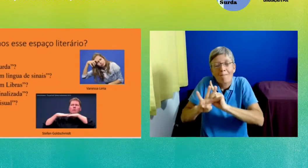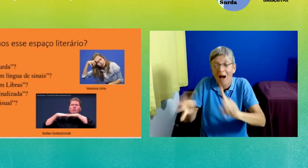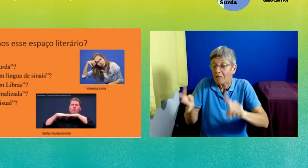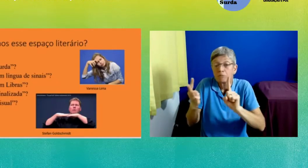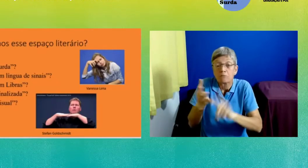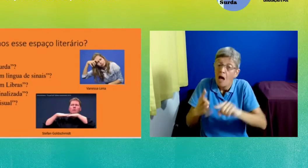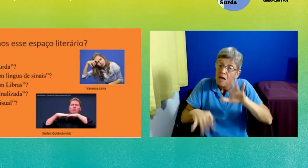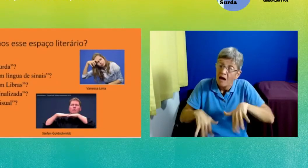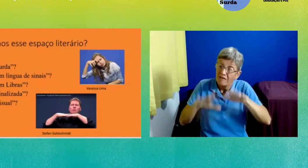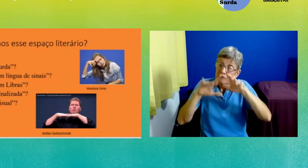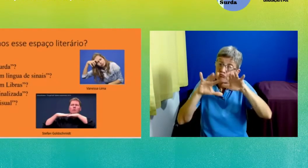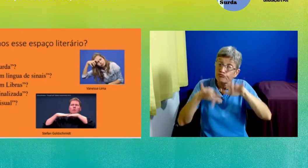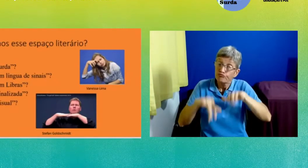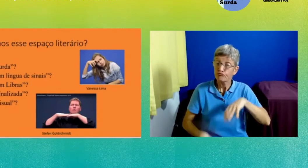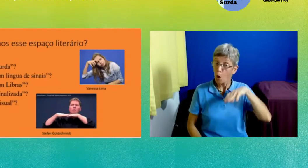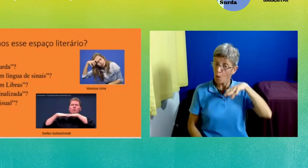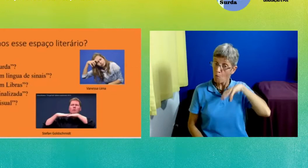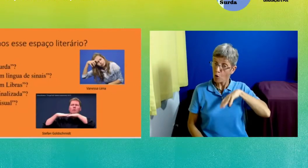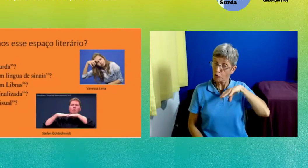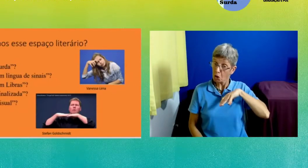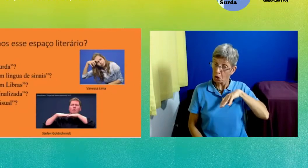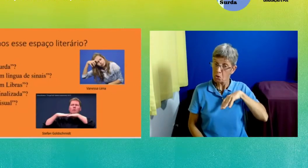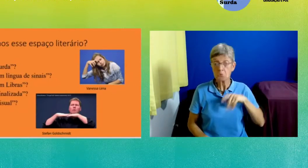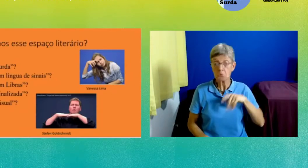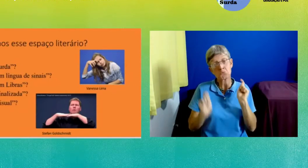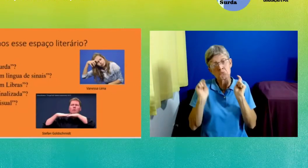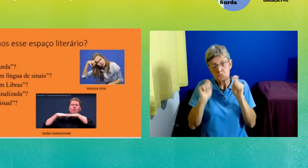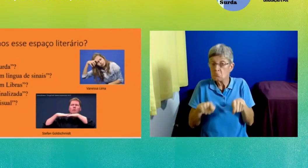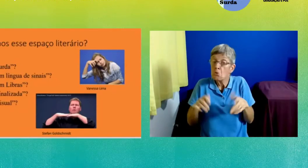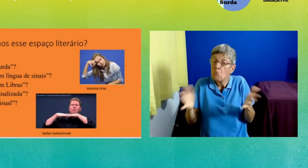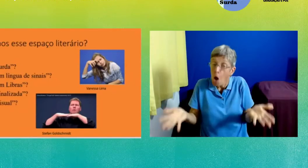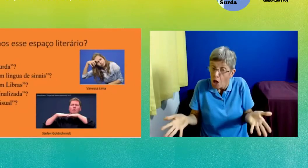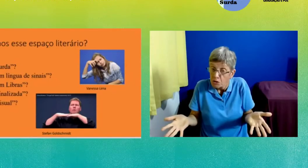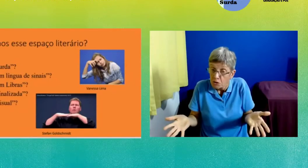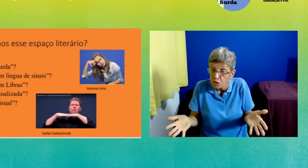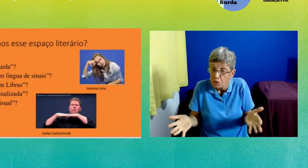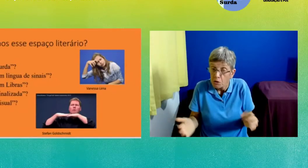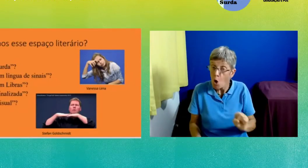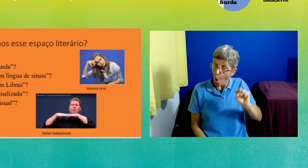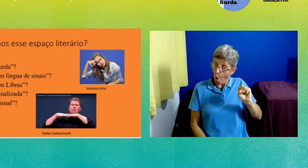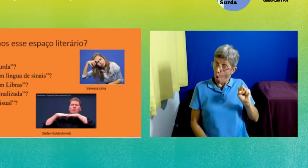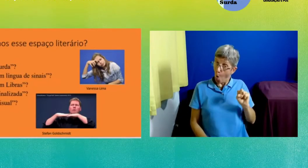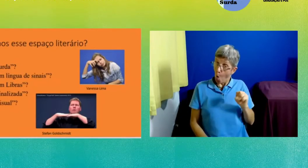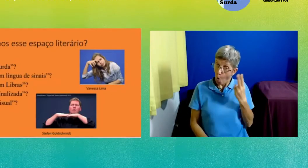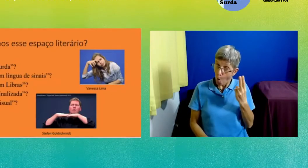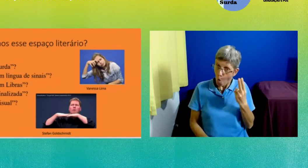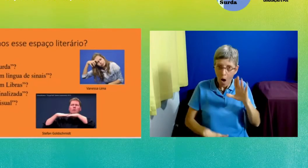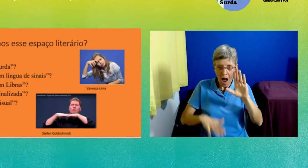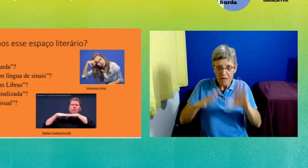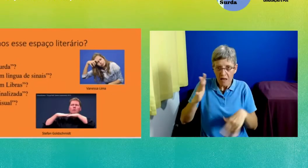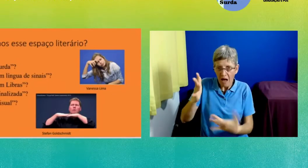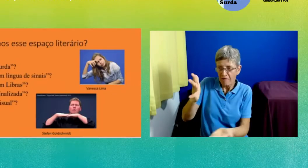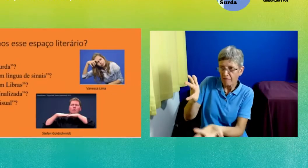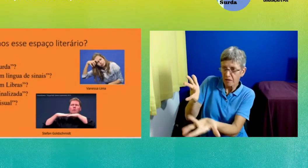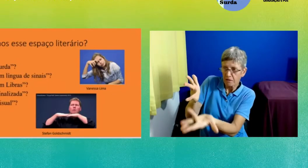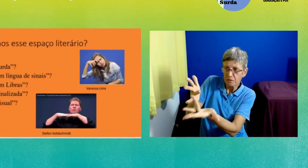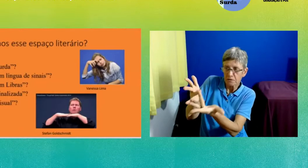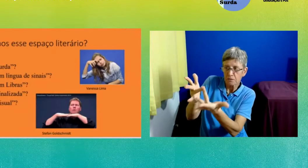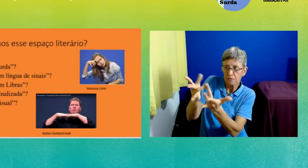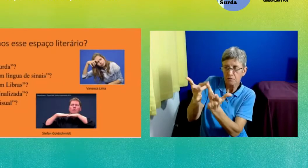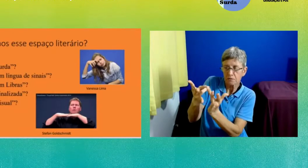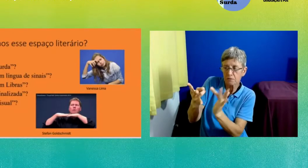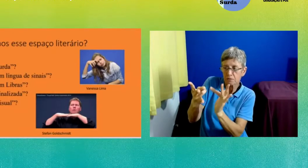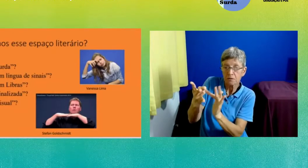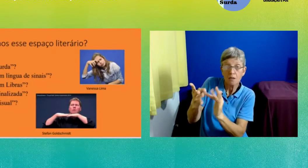público específico, às vezes ele vai usar mais um ponto e menos outro, depende do público. Ou,